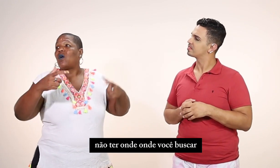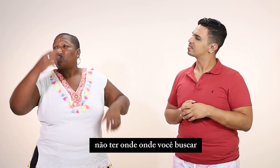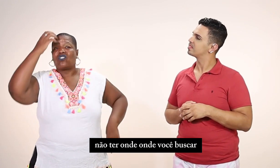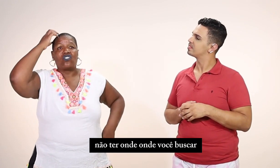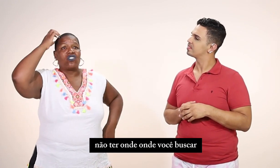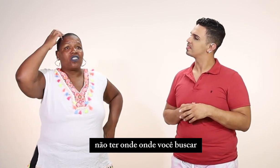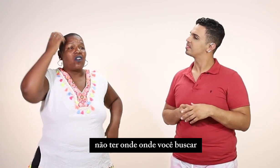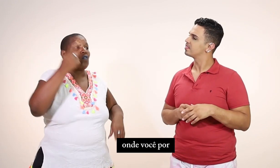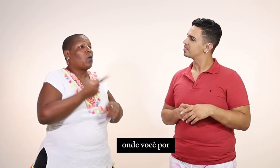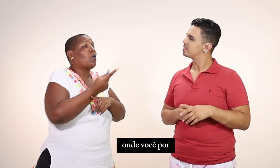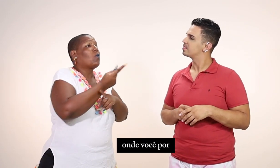você buscar, onde você